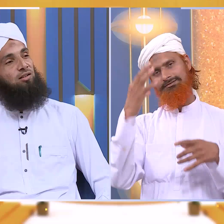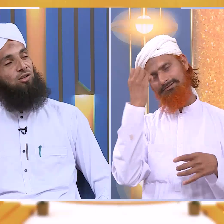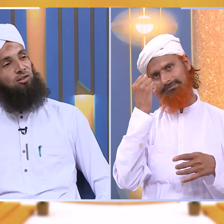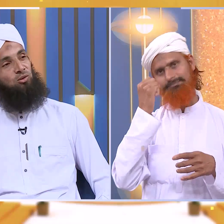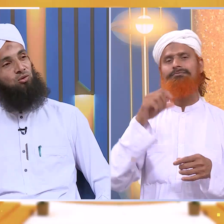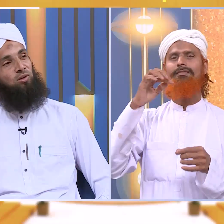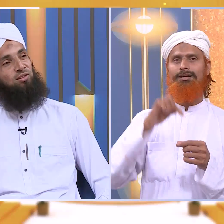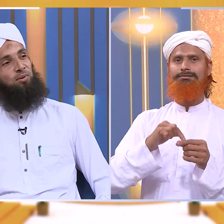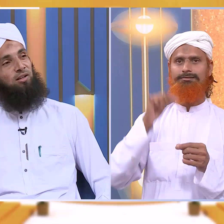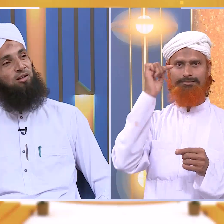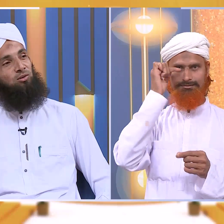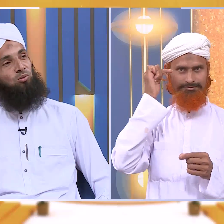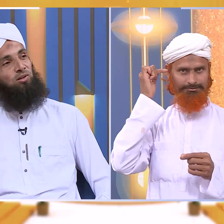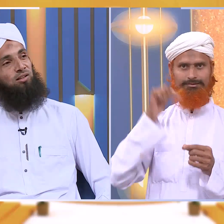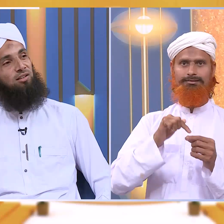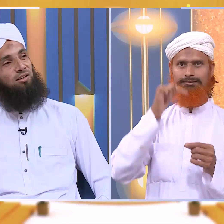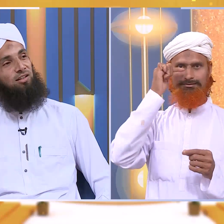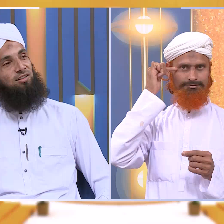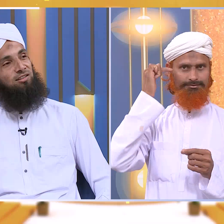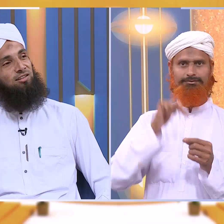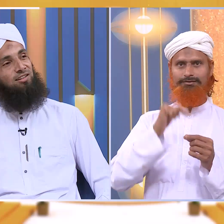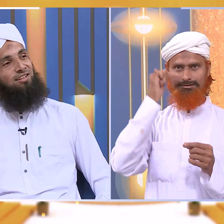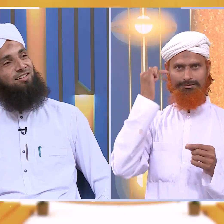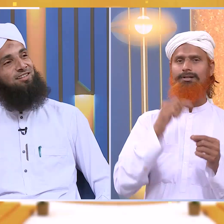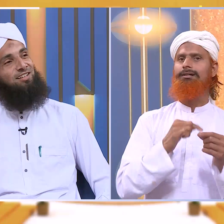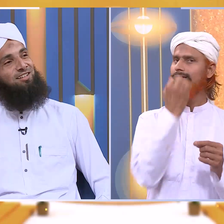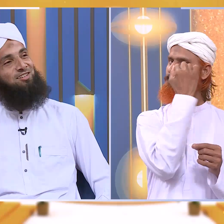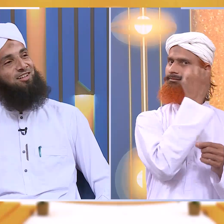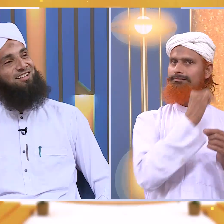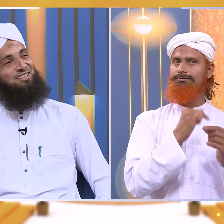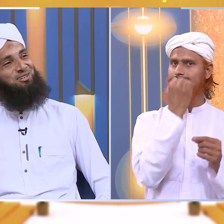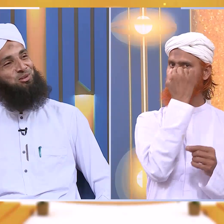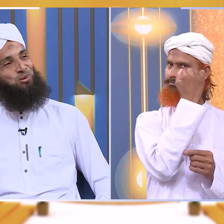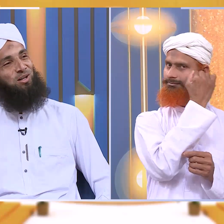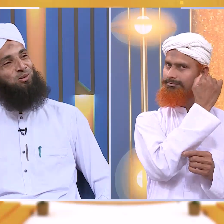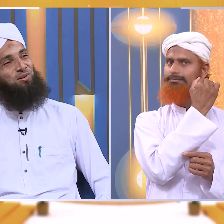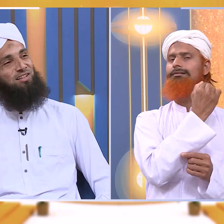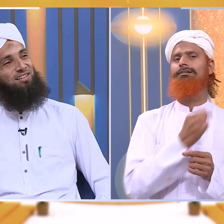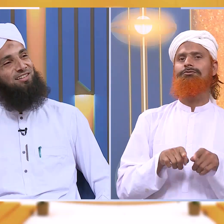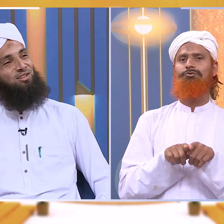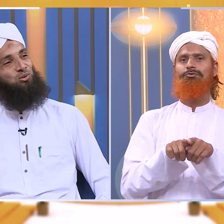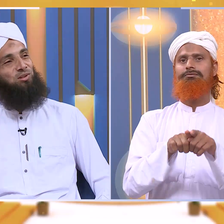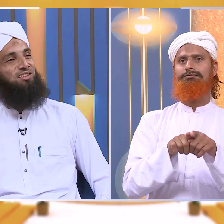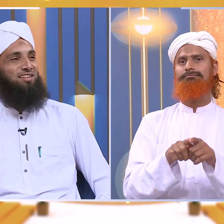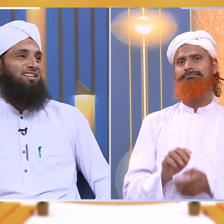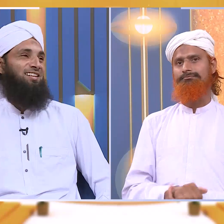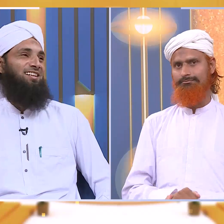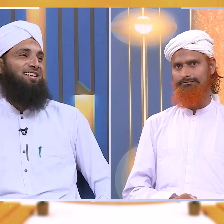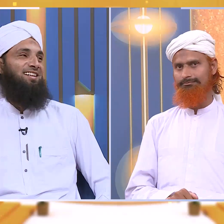رات کو سونے سے پہلے سرما لگانا 3 سلائیاں دونوں آنکھوں میں لگانا یہ سنت ہے. ان